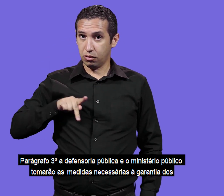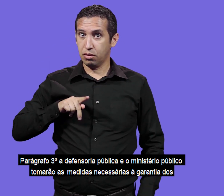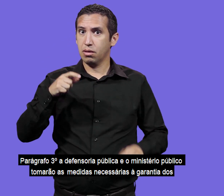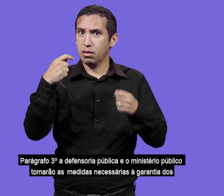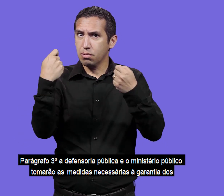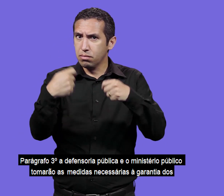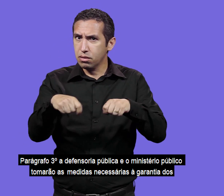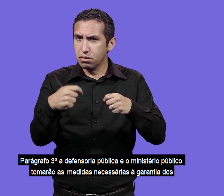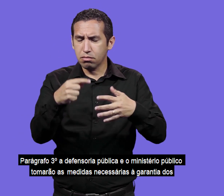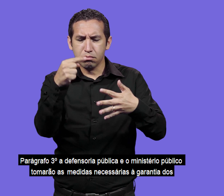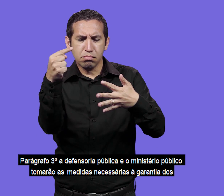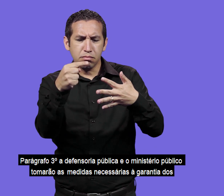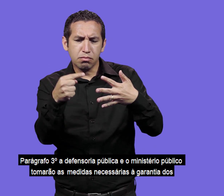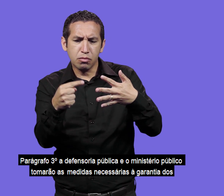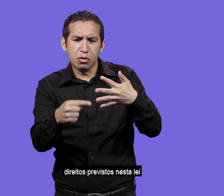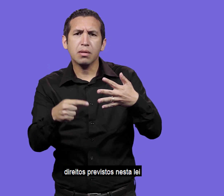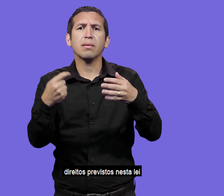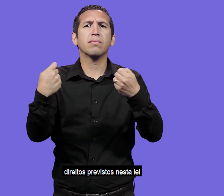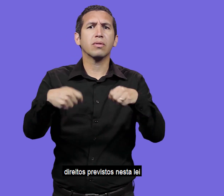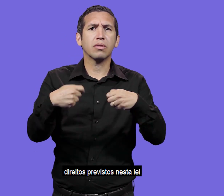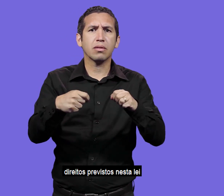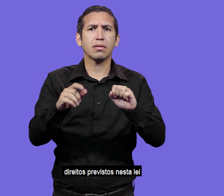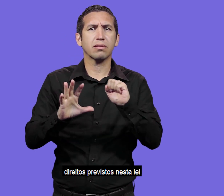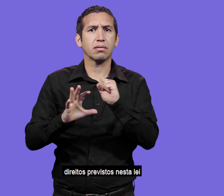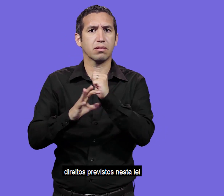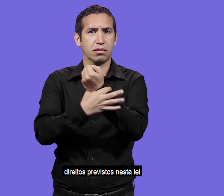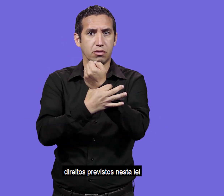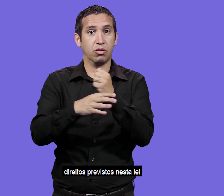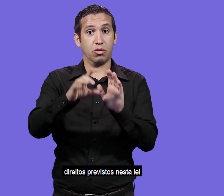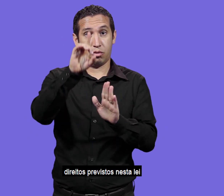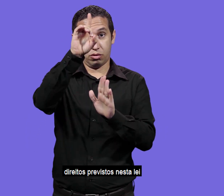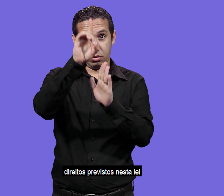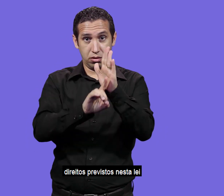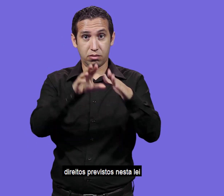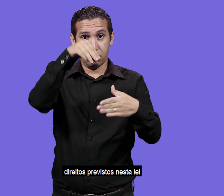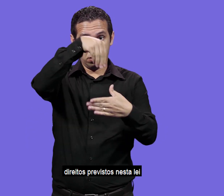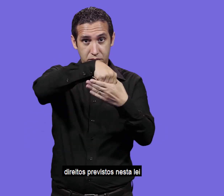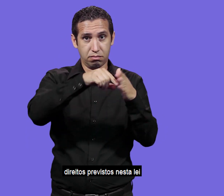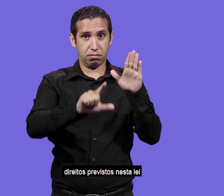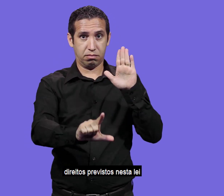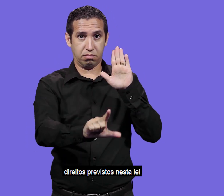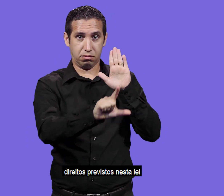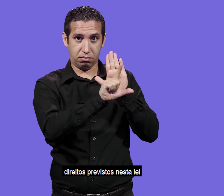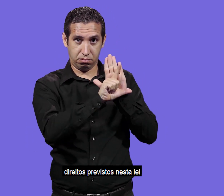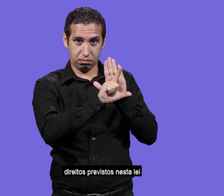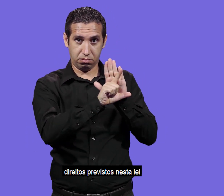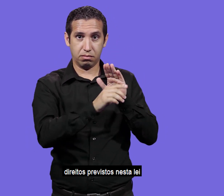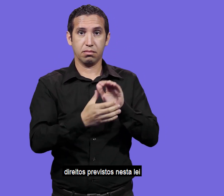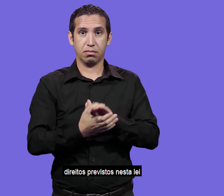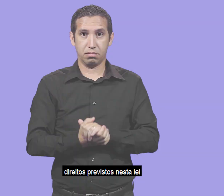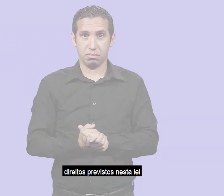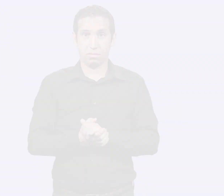medidas necessárias à garantia dos direitos previstos nesta lei.